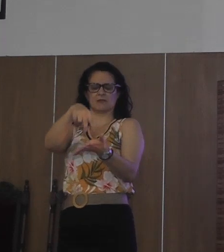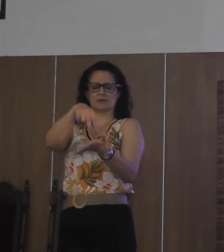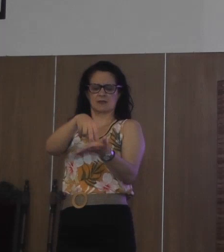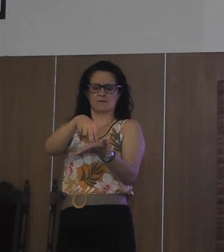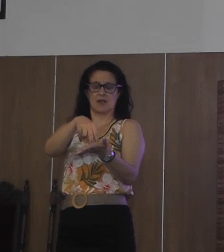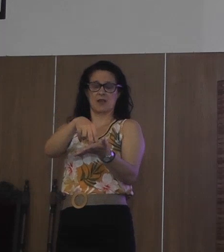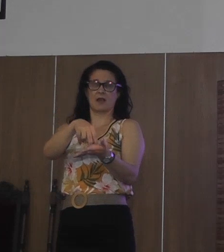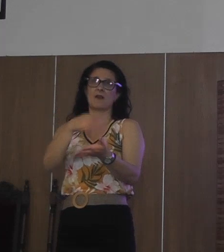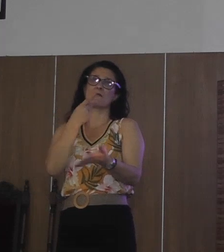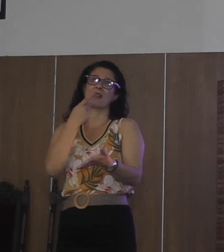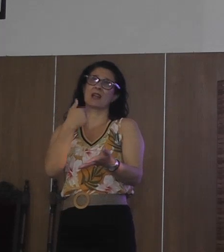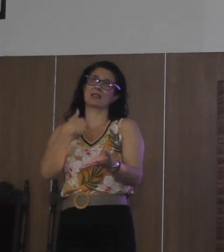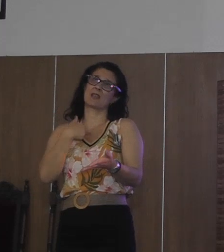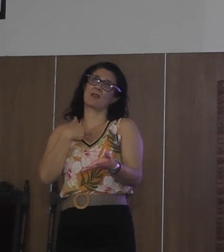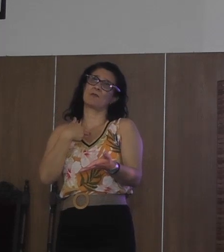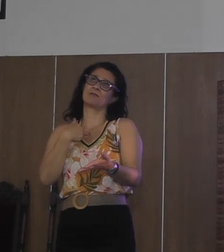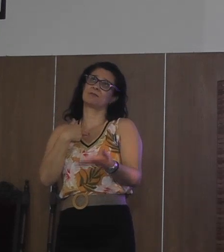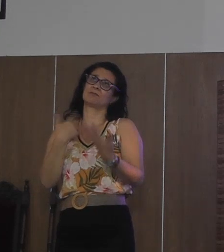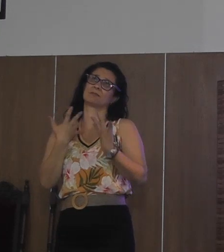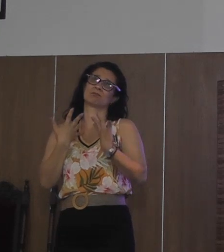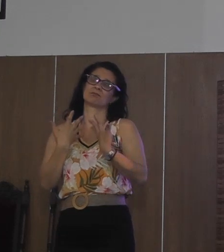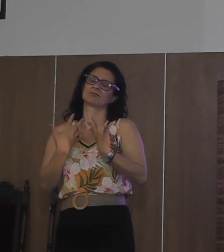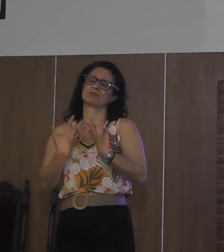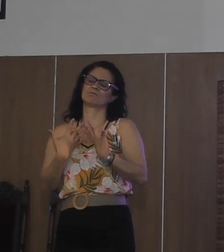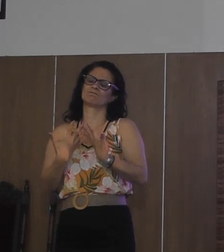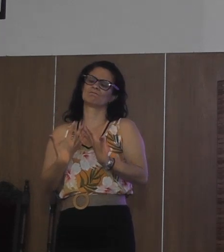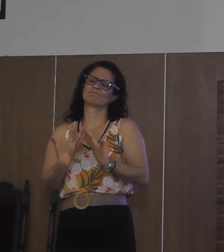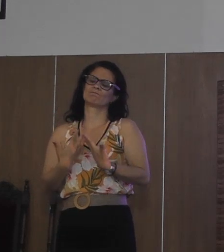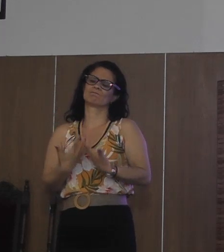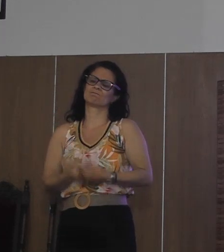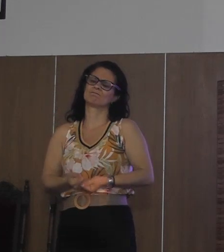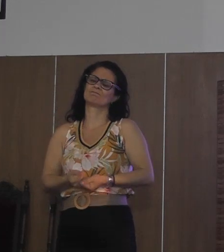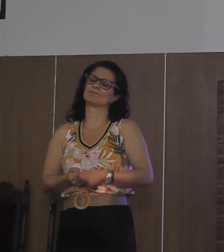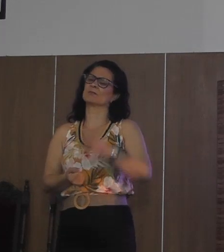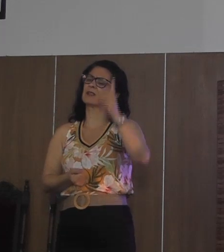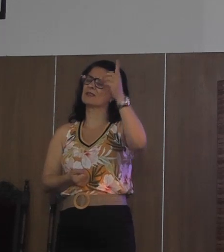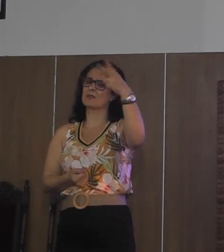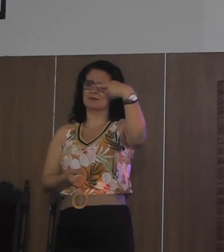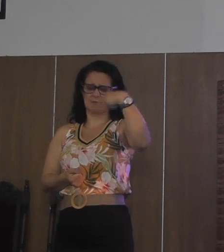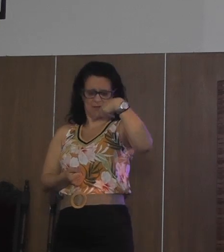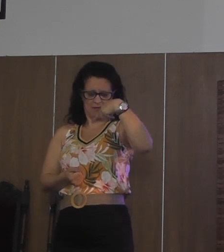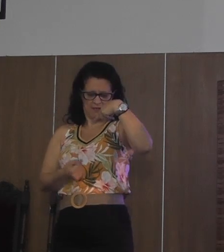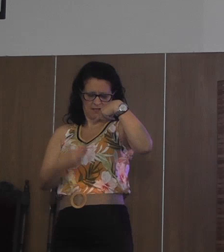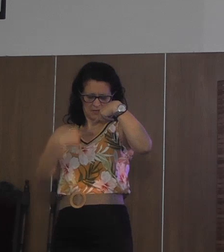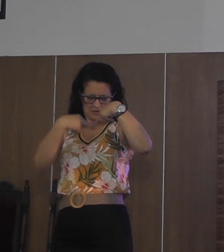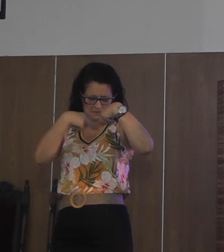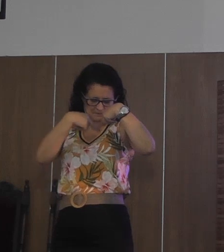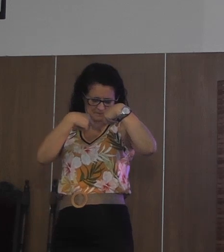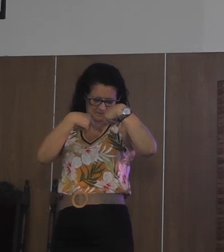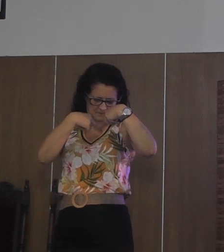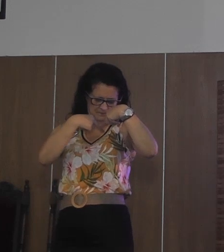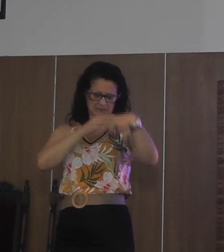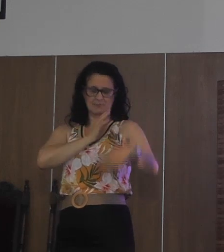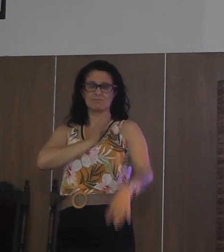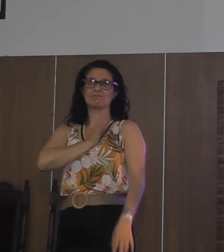não estou aguentando mais, Deus olha o íntimo, Deus olha o coração da gente.